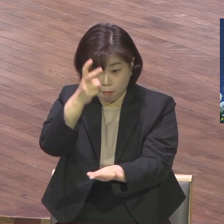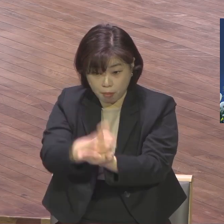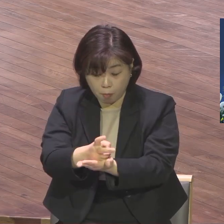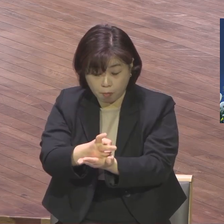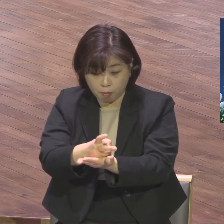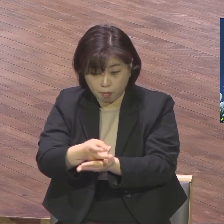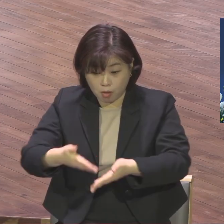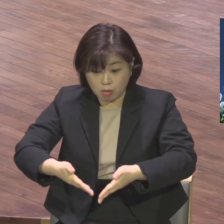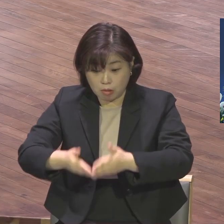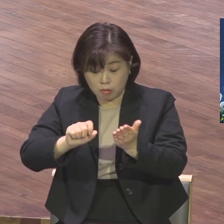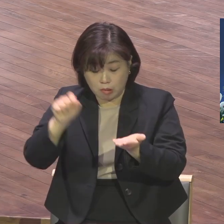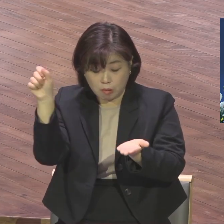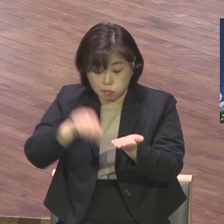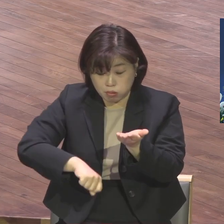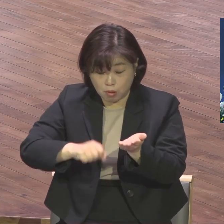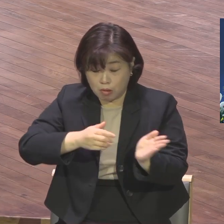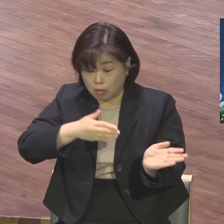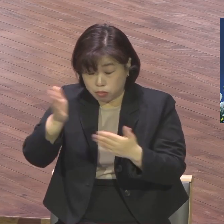금지법에 걸려요.